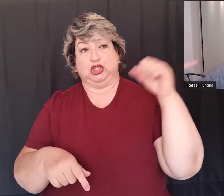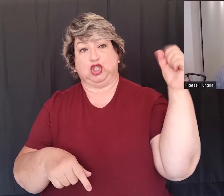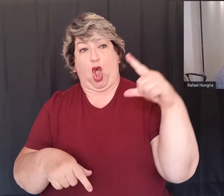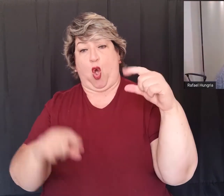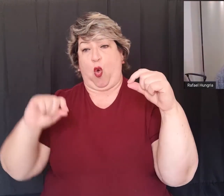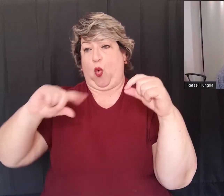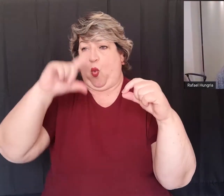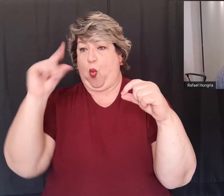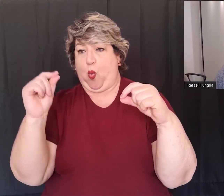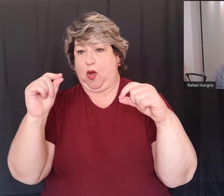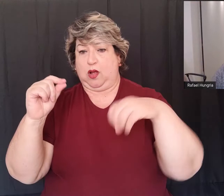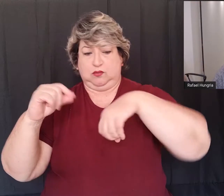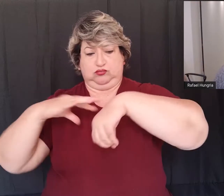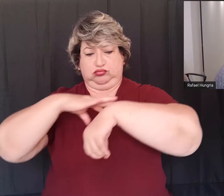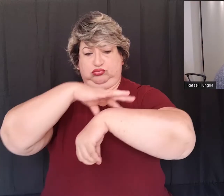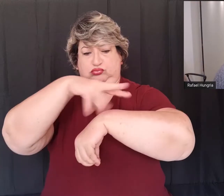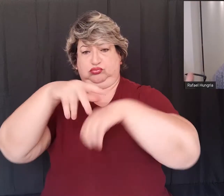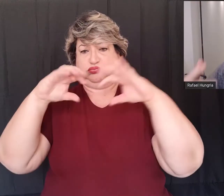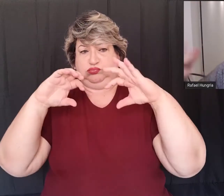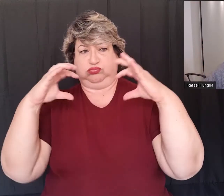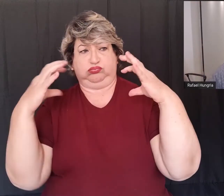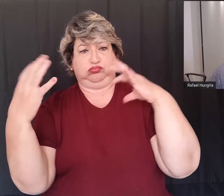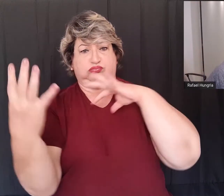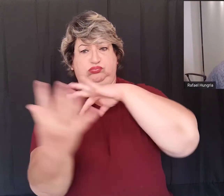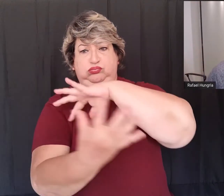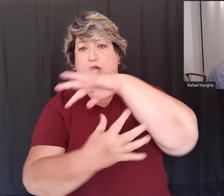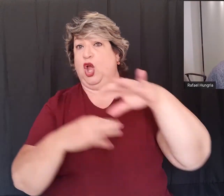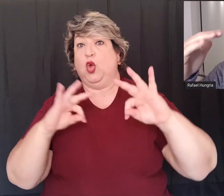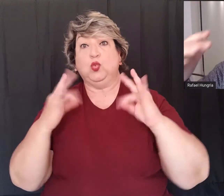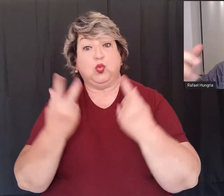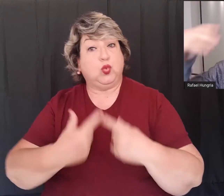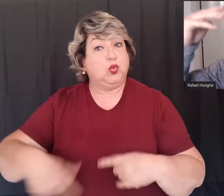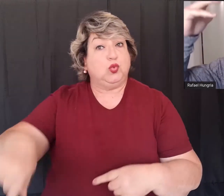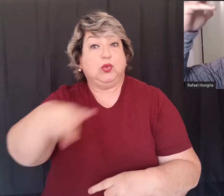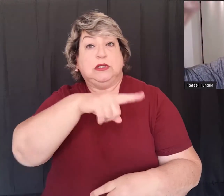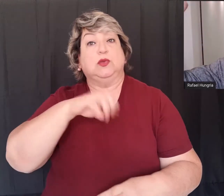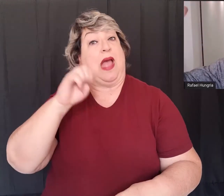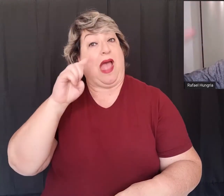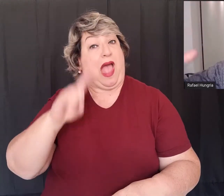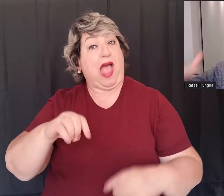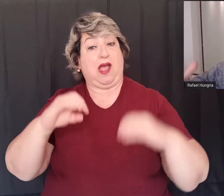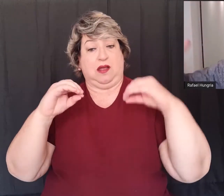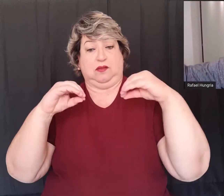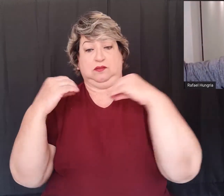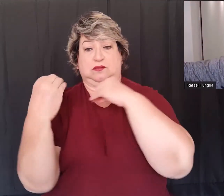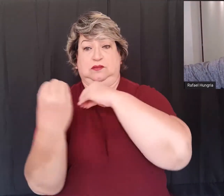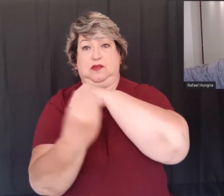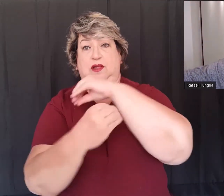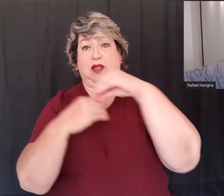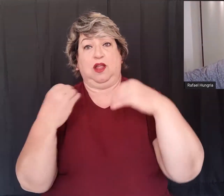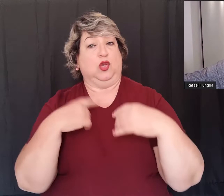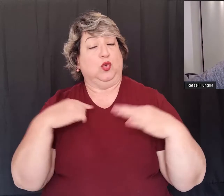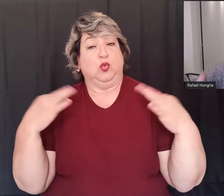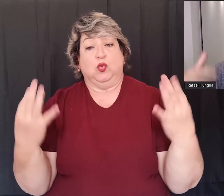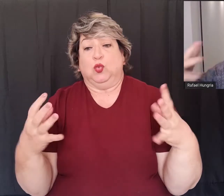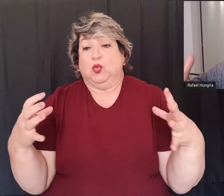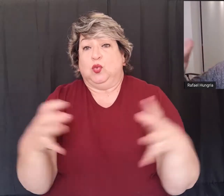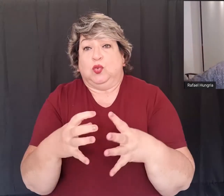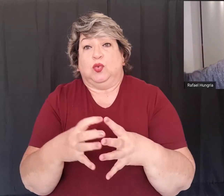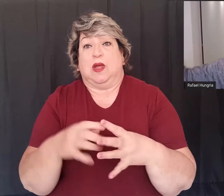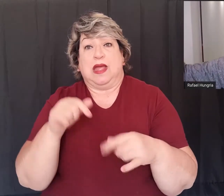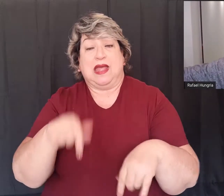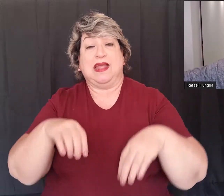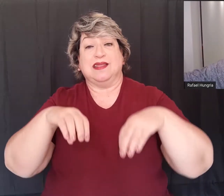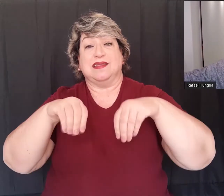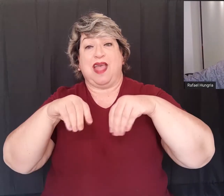todo um sistema que rege o nosso mundo. Tudo faz parte da Terra. Existem outras dimensões, outros mundos paralelos e tem